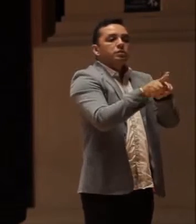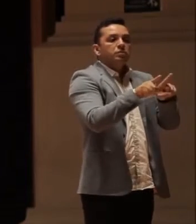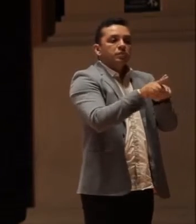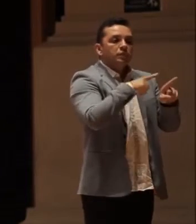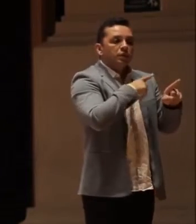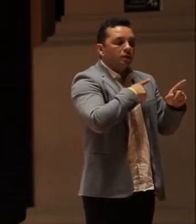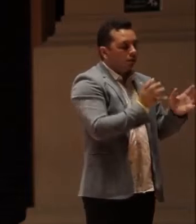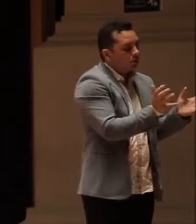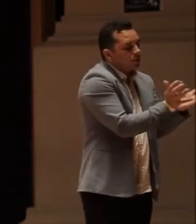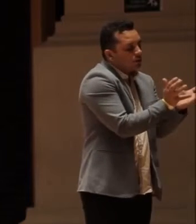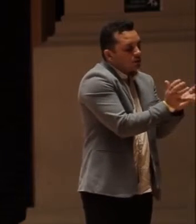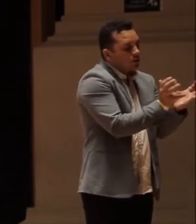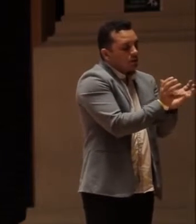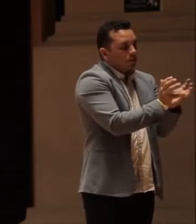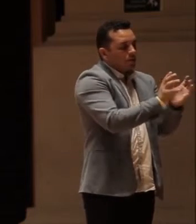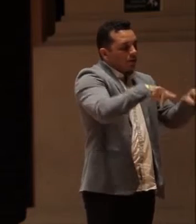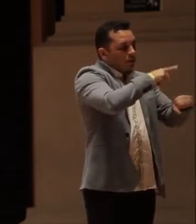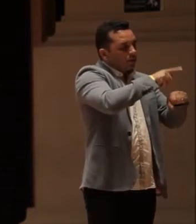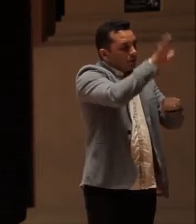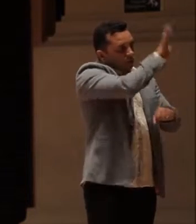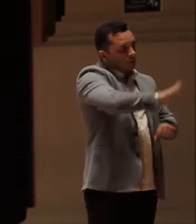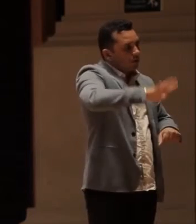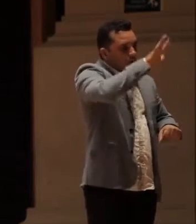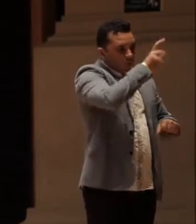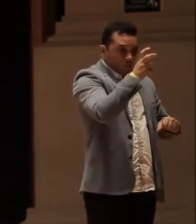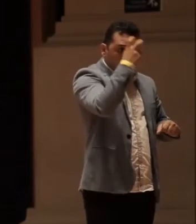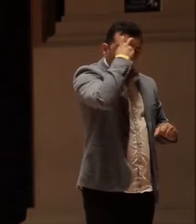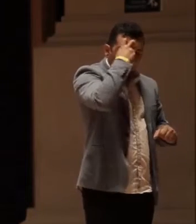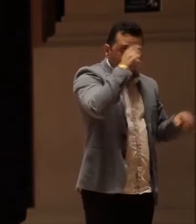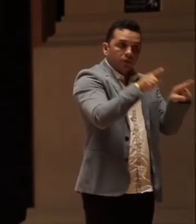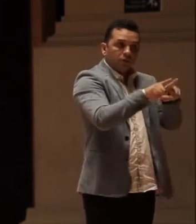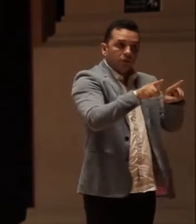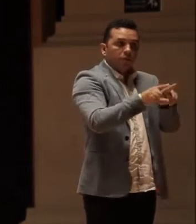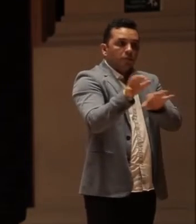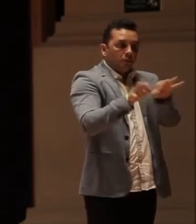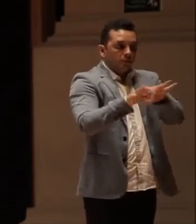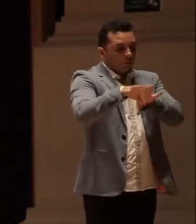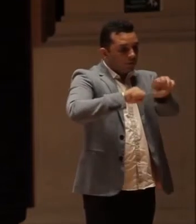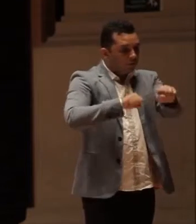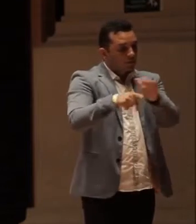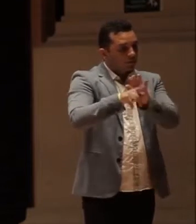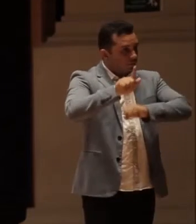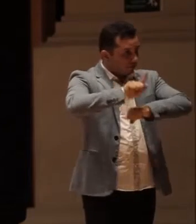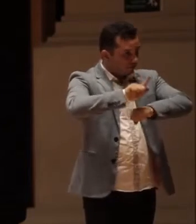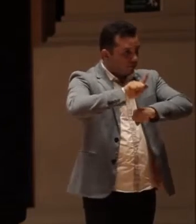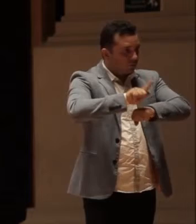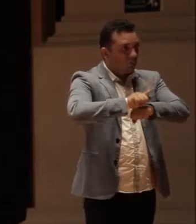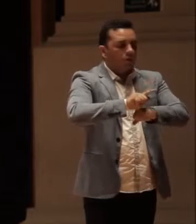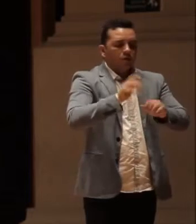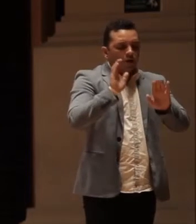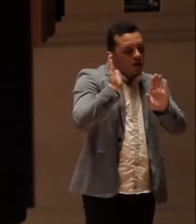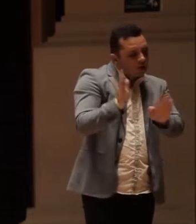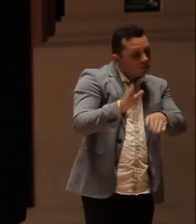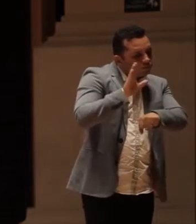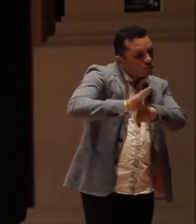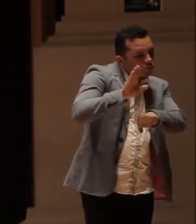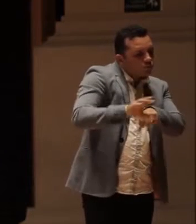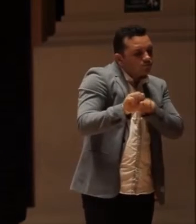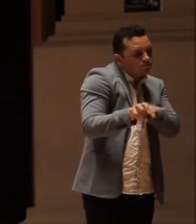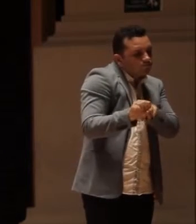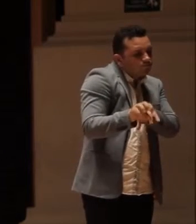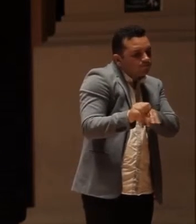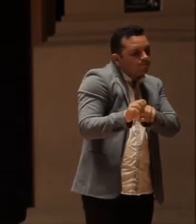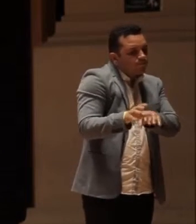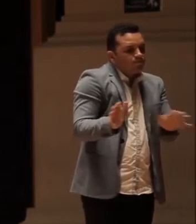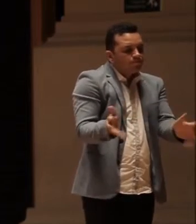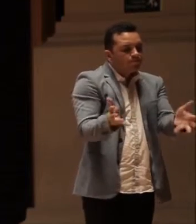de Cultura, o Programa Nacional de Formação de Gestores qualifica e capacita gestores para atuarem